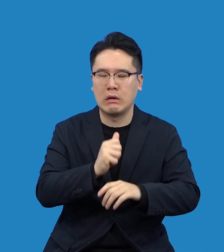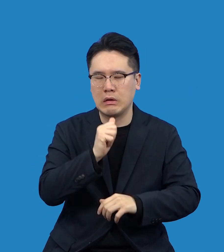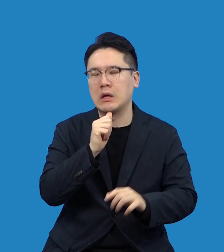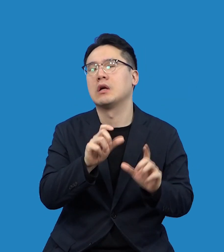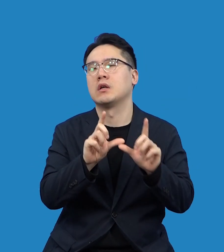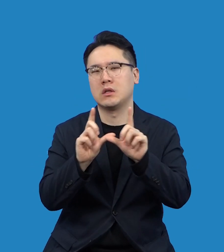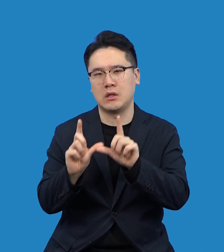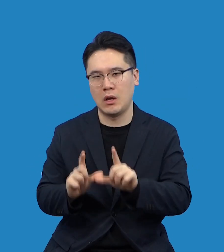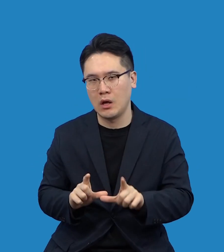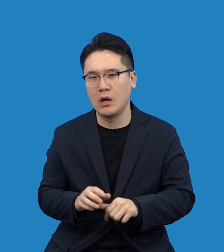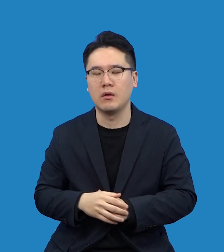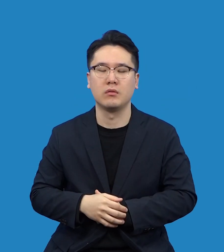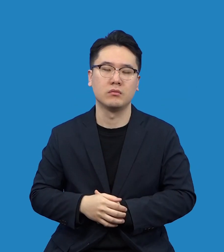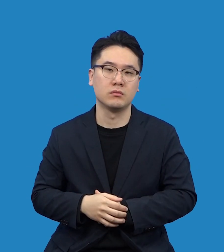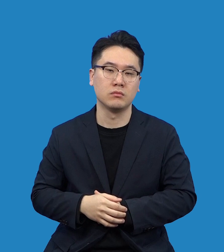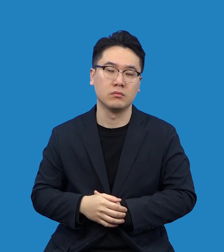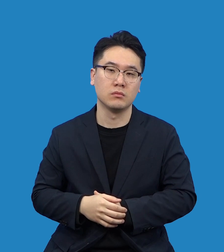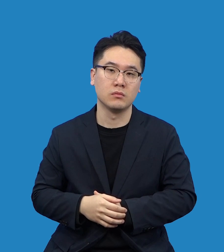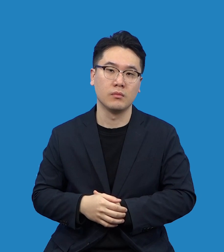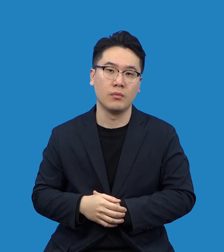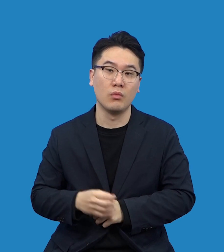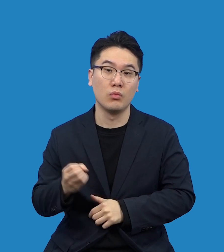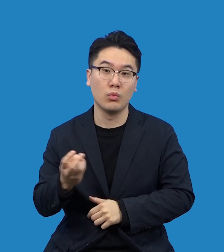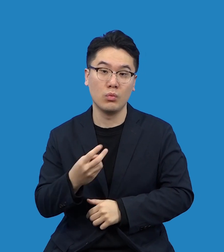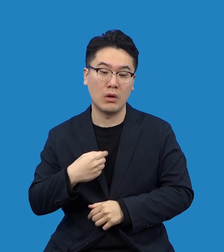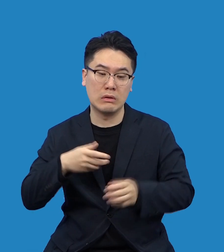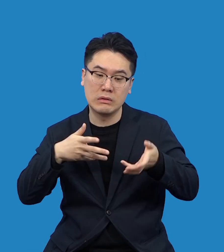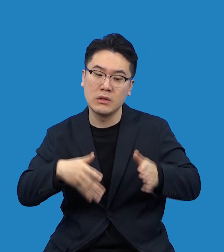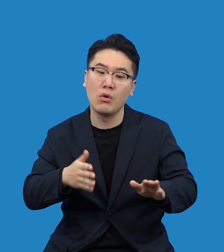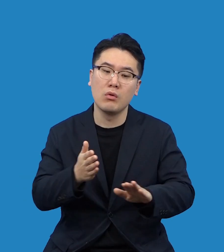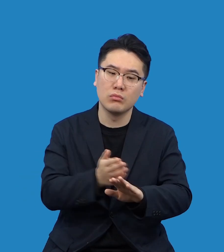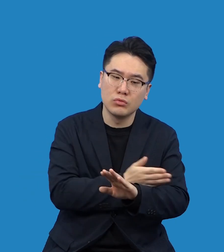태생이 나는 흙수저다, 금수저다 합니다.